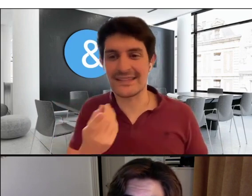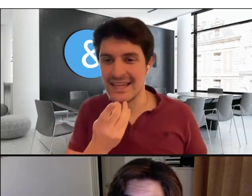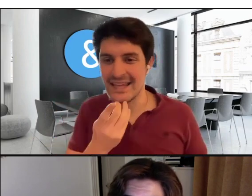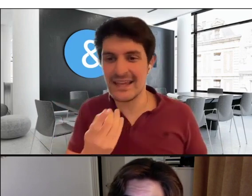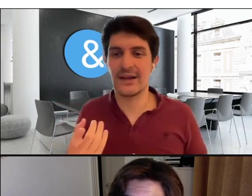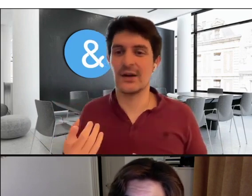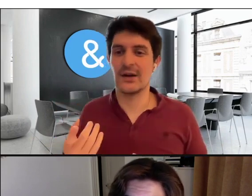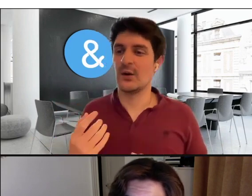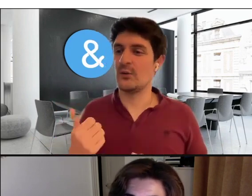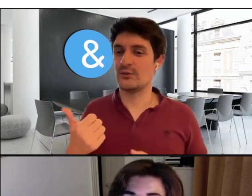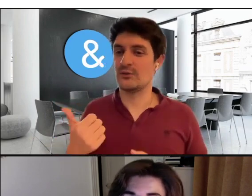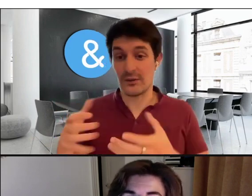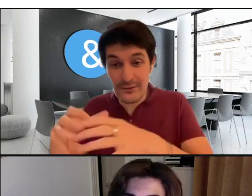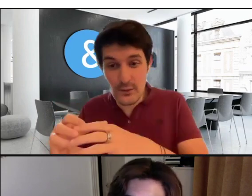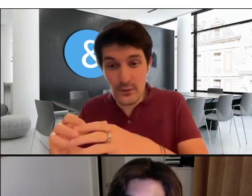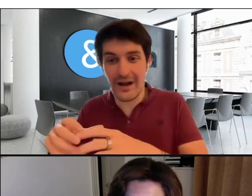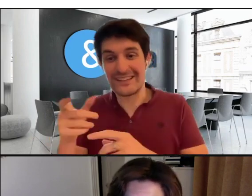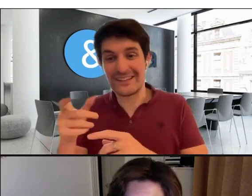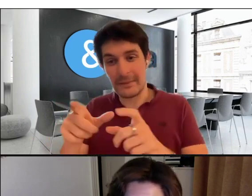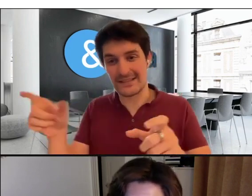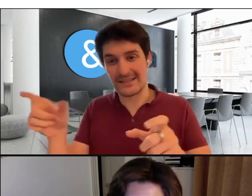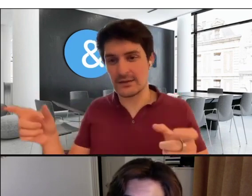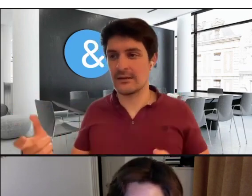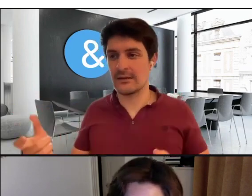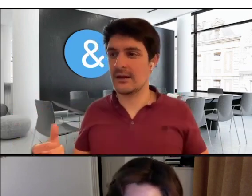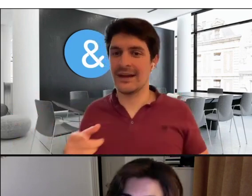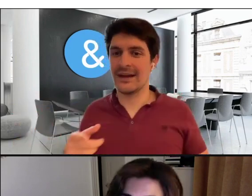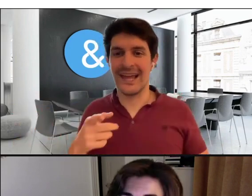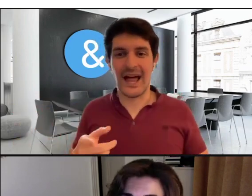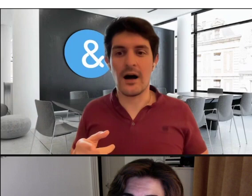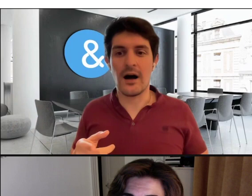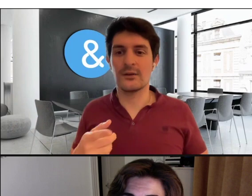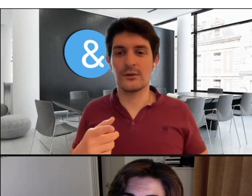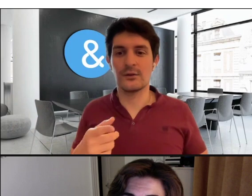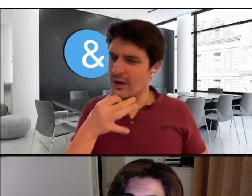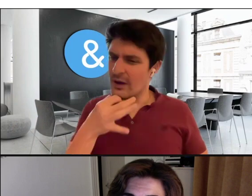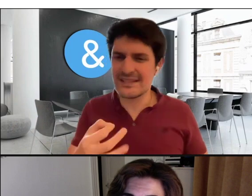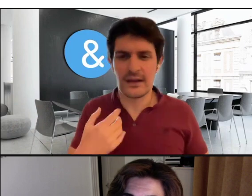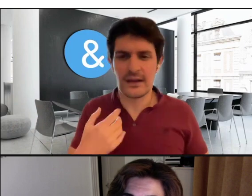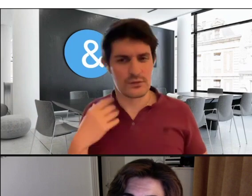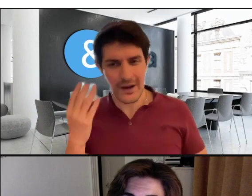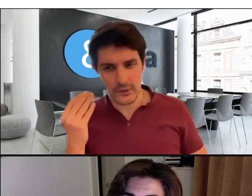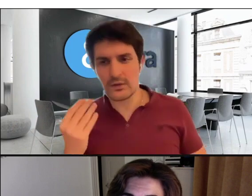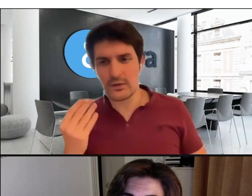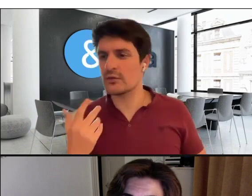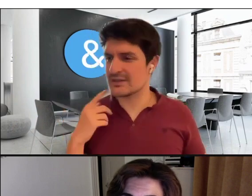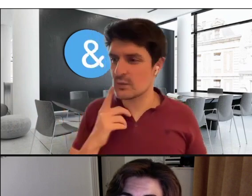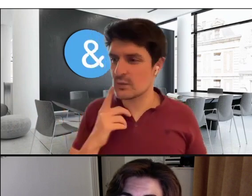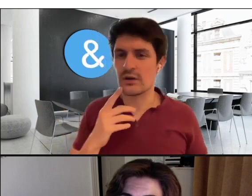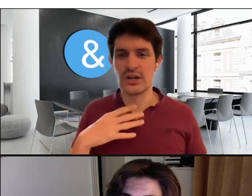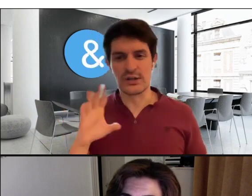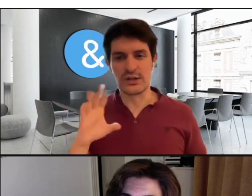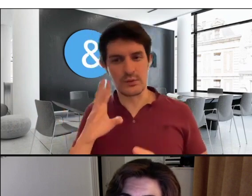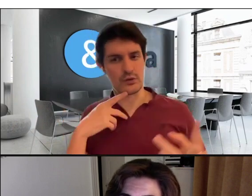dîner ou tu as une réunion avec des personnes, et là, tu leur dis, je suis entendant, je suis sourd,